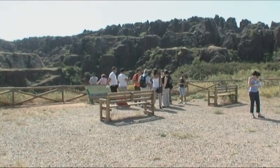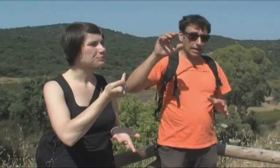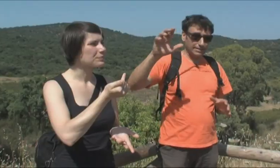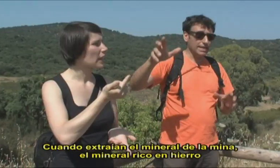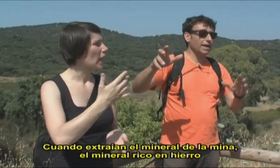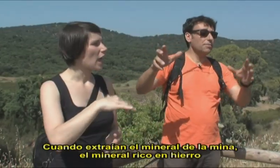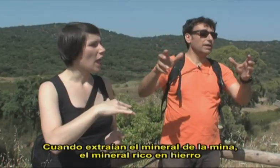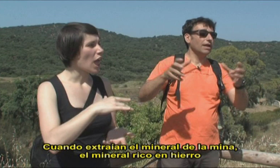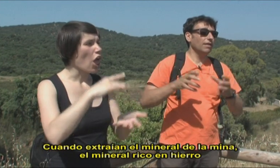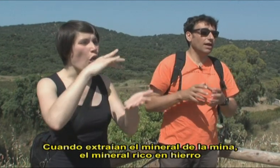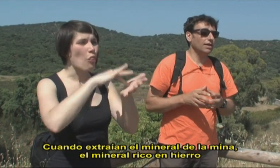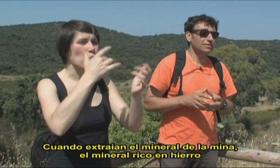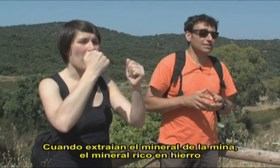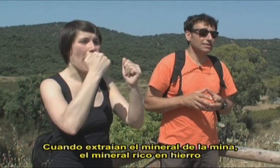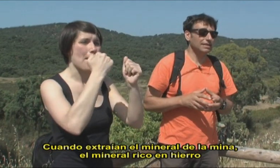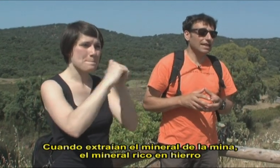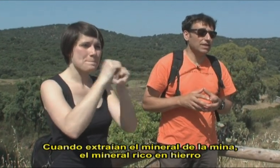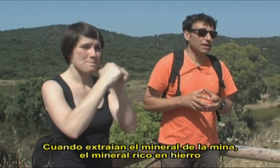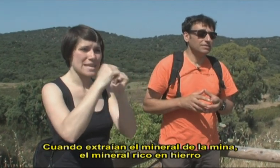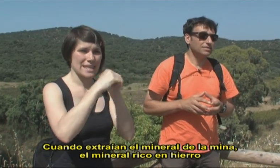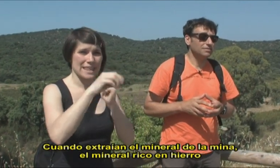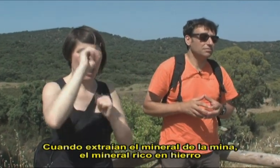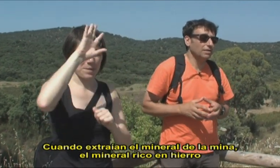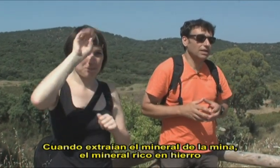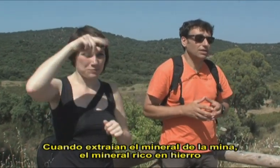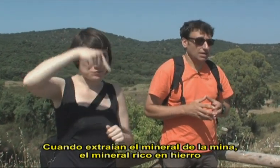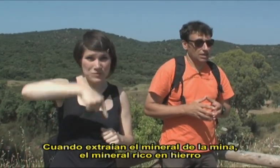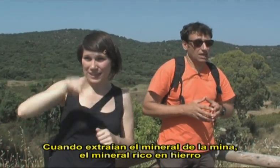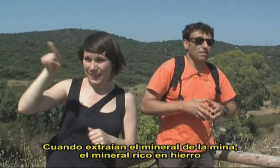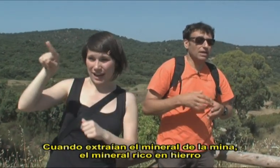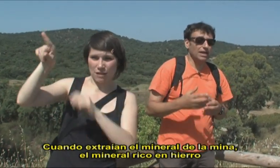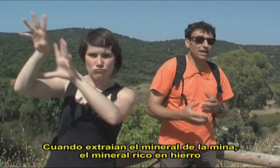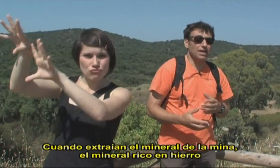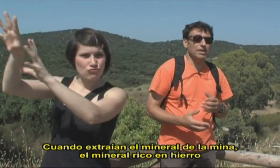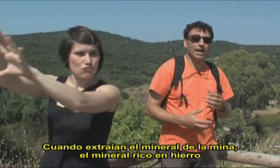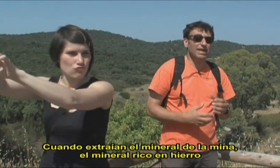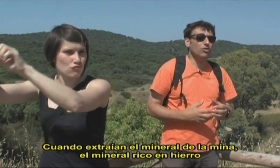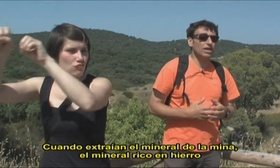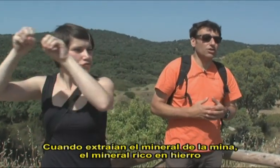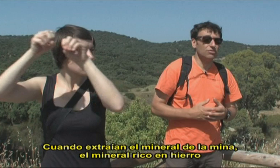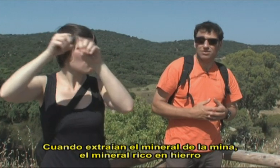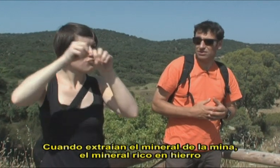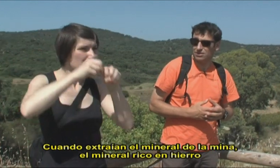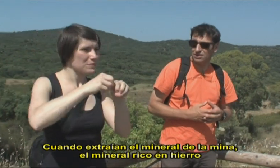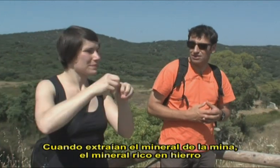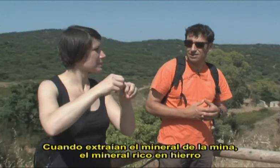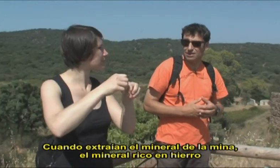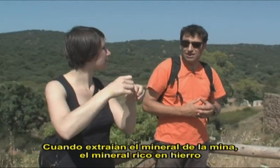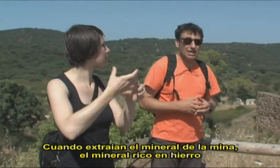Cuando extraían el mineral de la mina, el mineral rico en hierro,